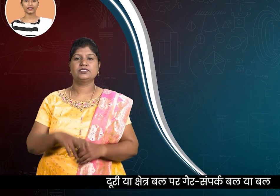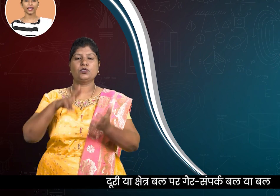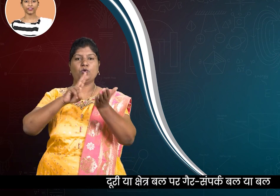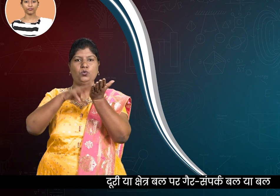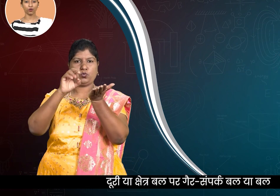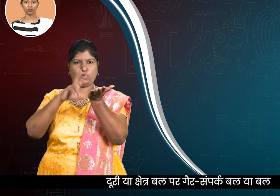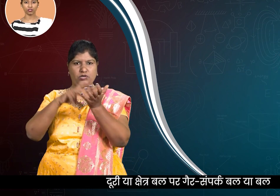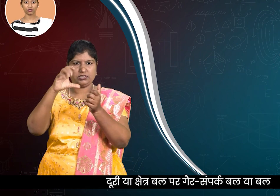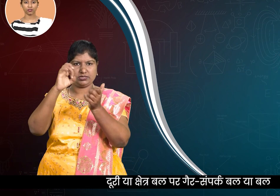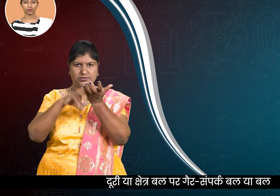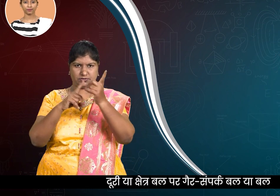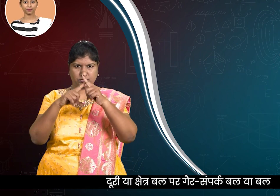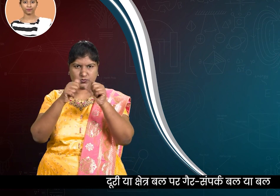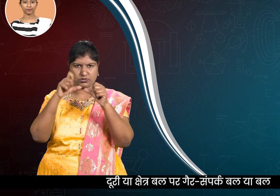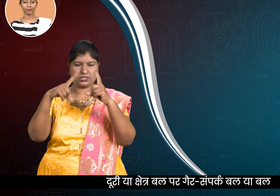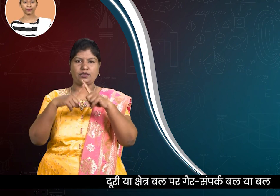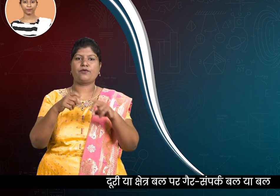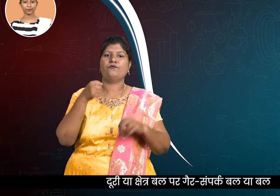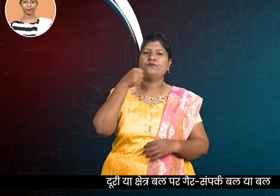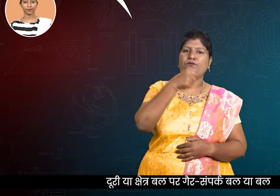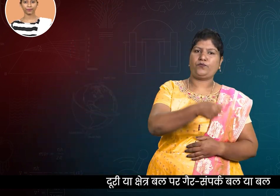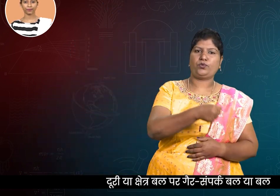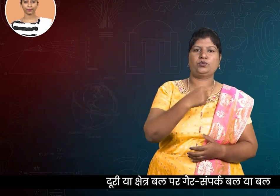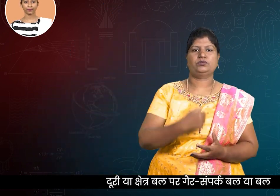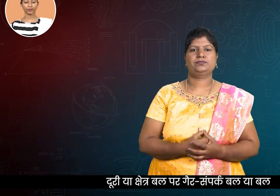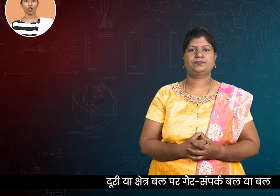दूरी या क्षेत्र बल पर